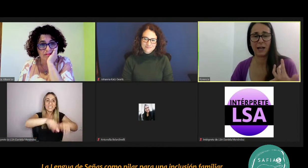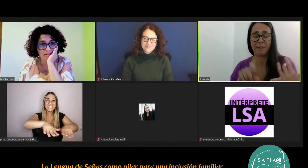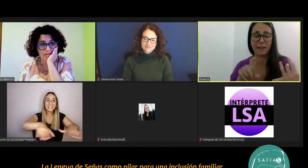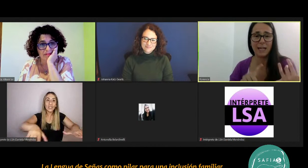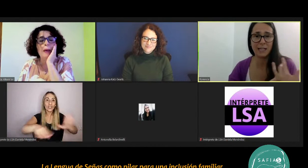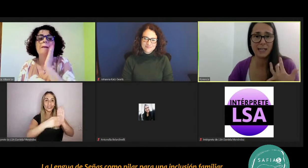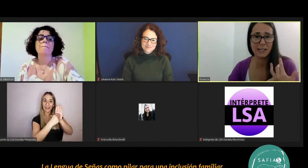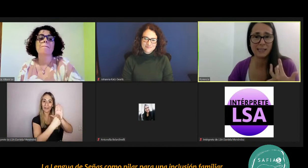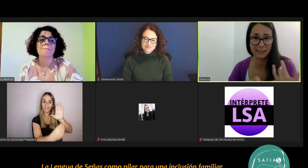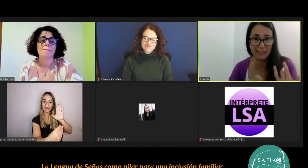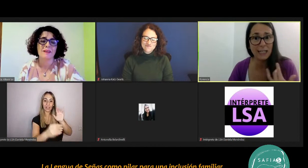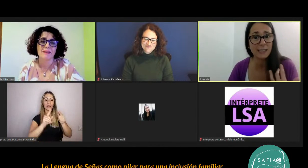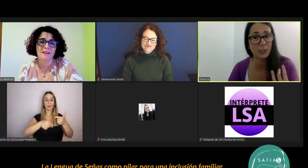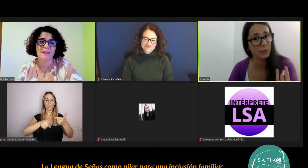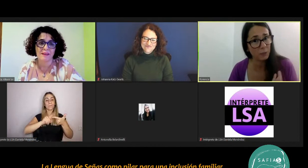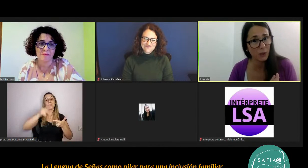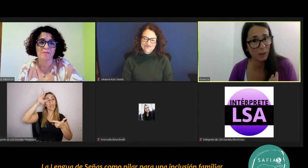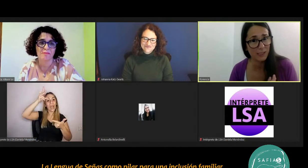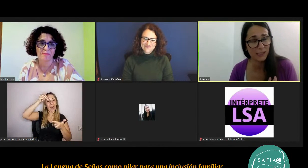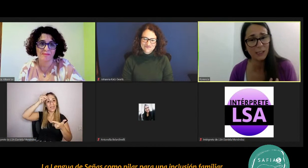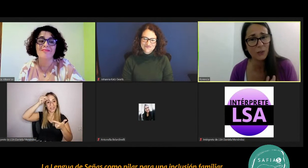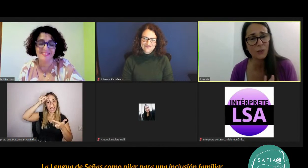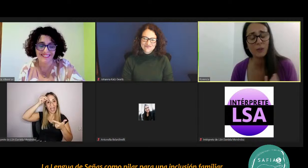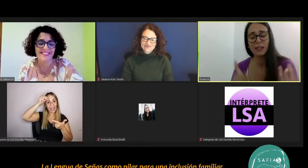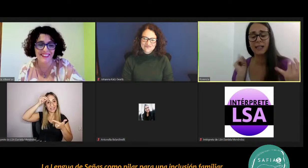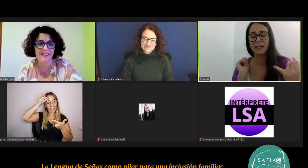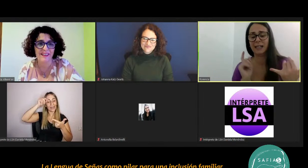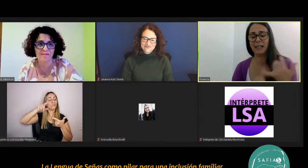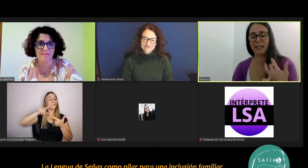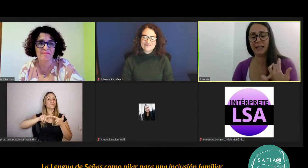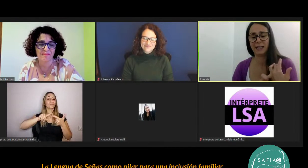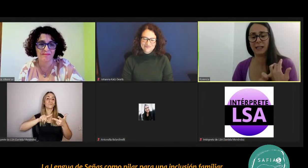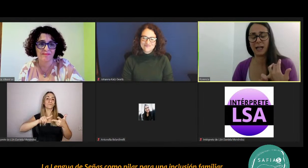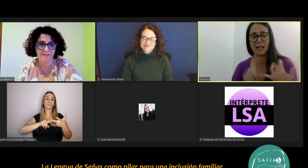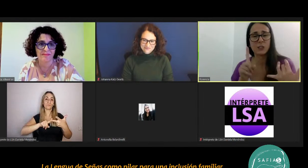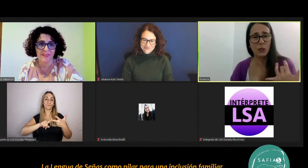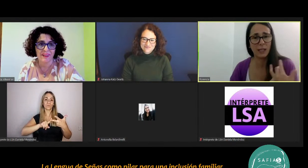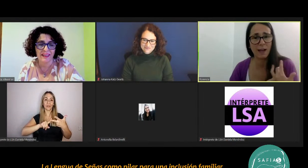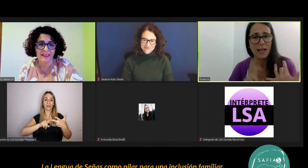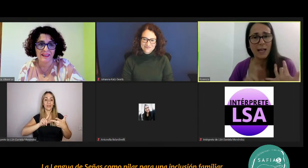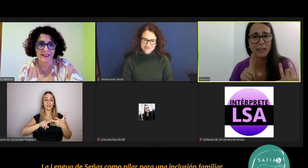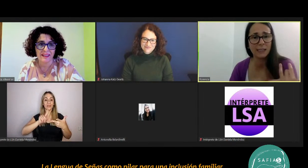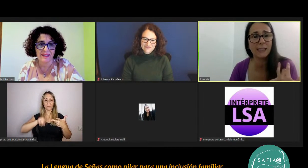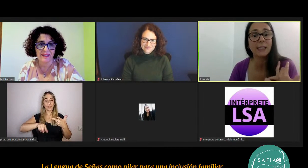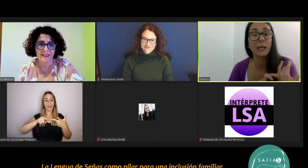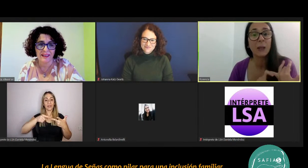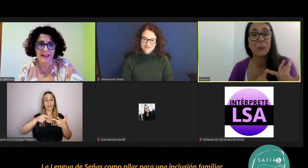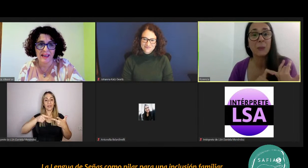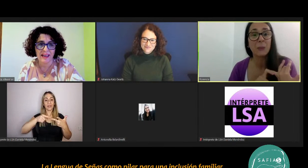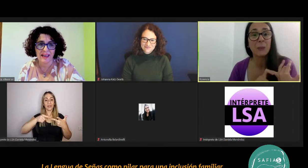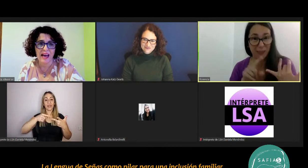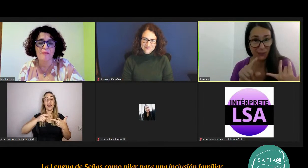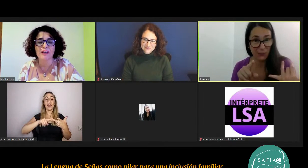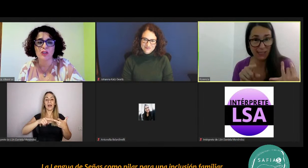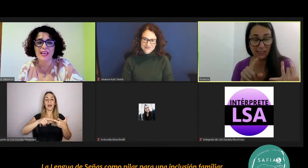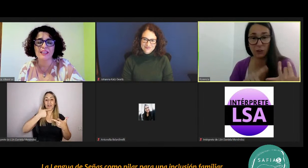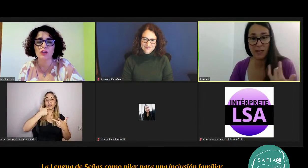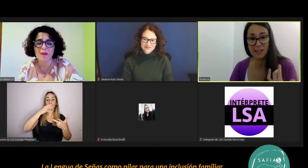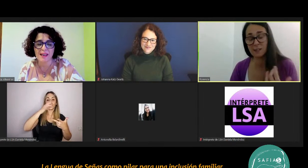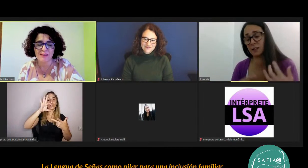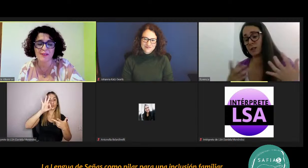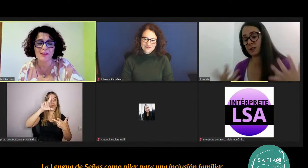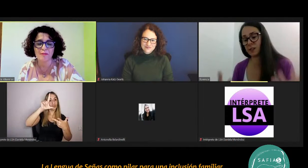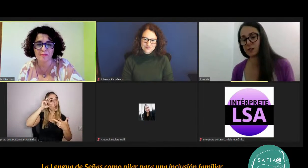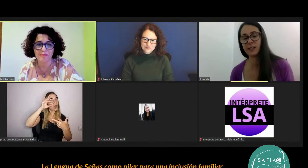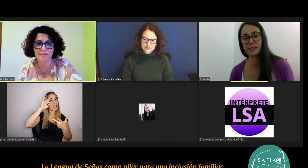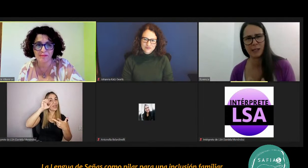a Adriana, Sicilia, si no me equivoco el apellido, sí. A Soledad y Victoria de